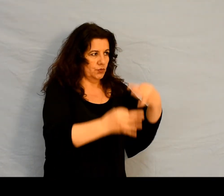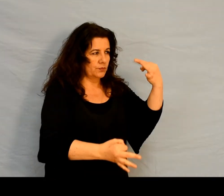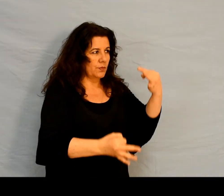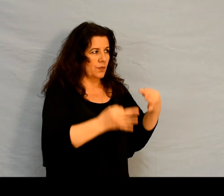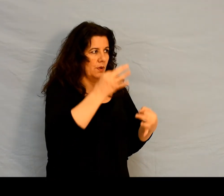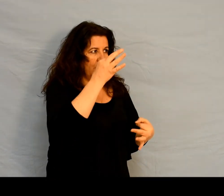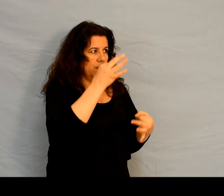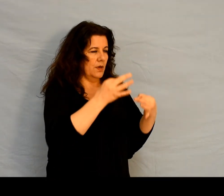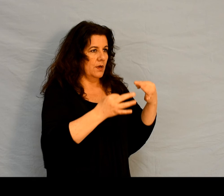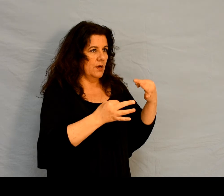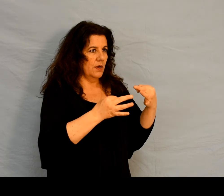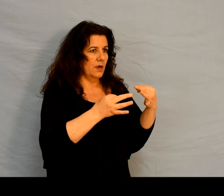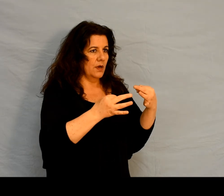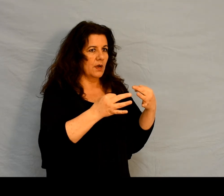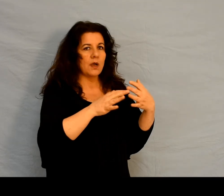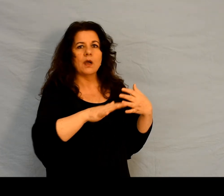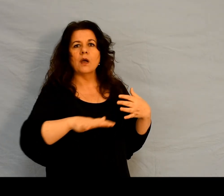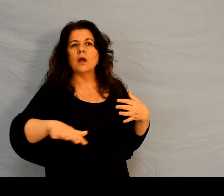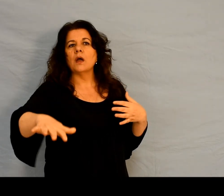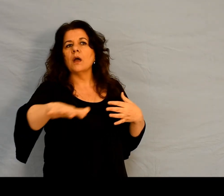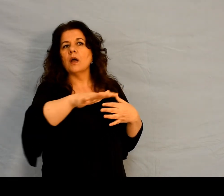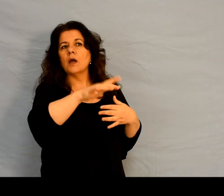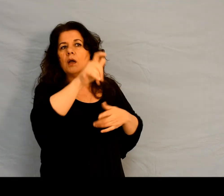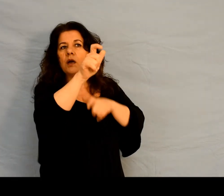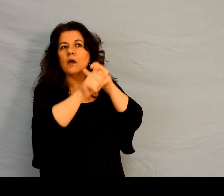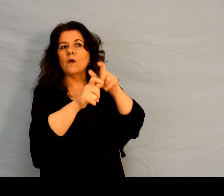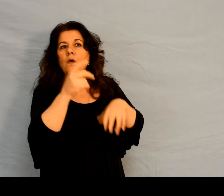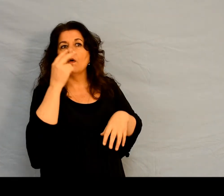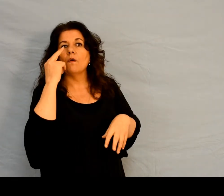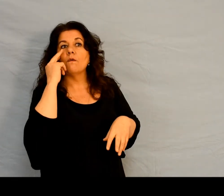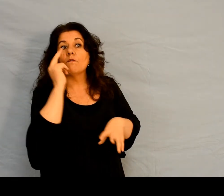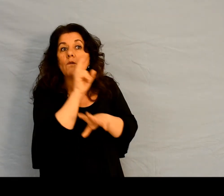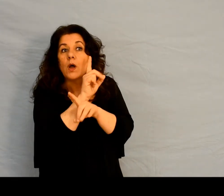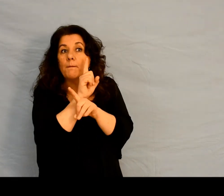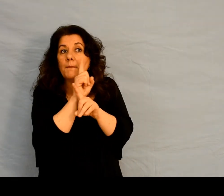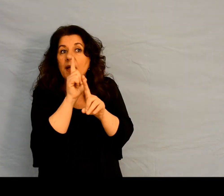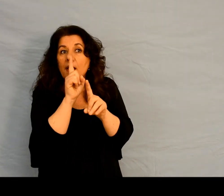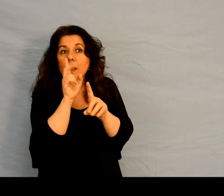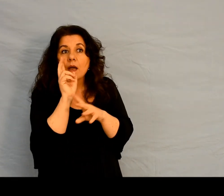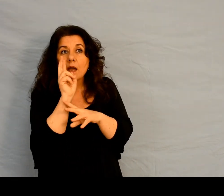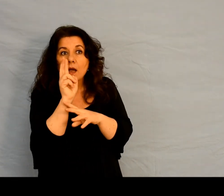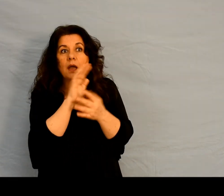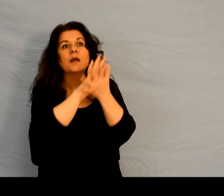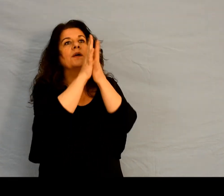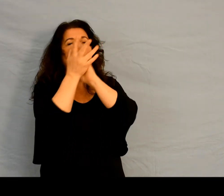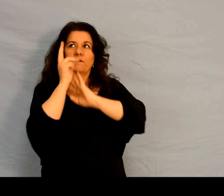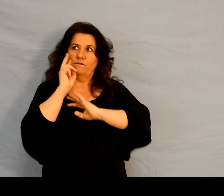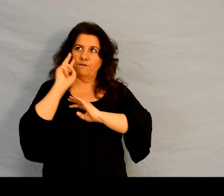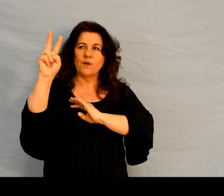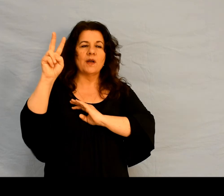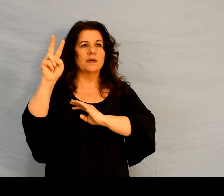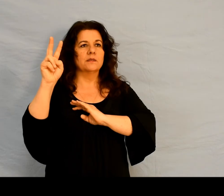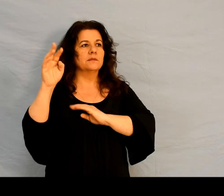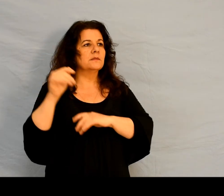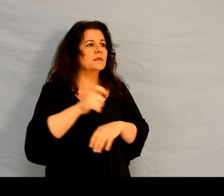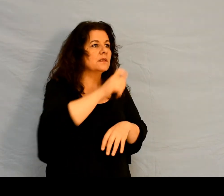que ceux qui ne voient pas puissent voir, et que ceux qui voient deviennent